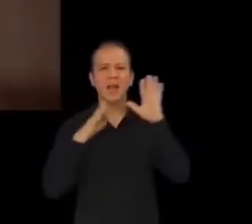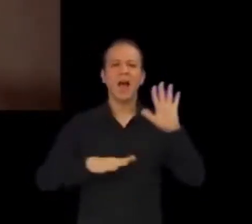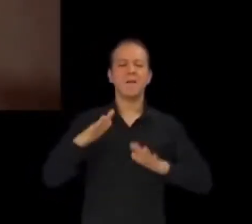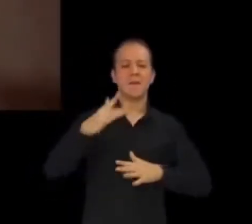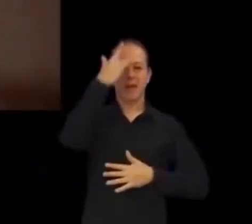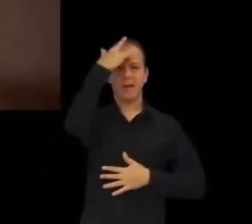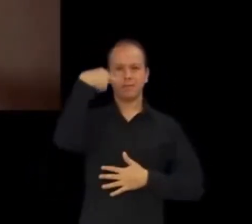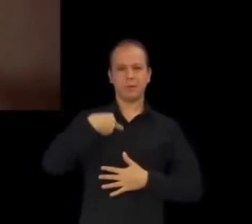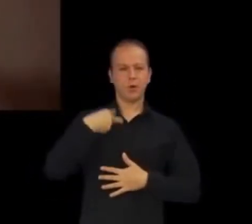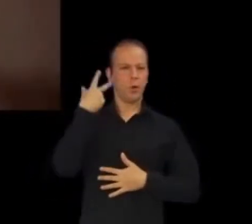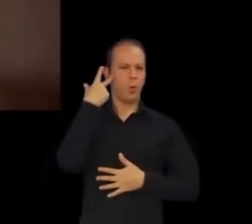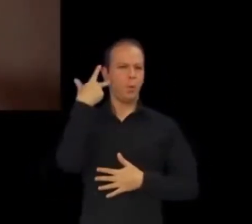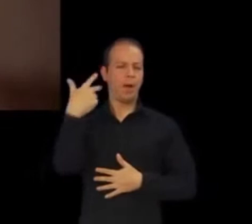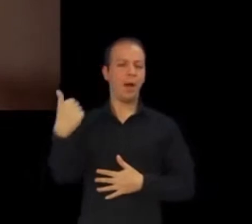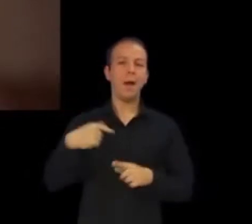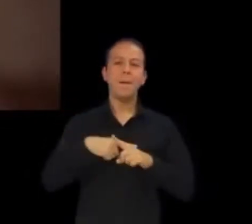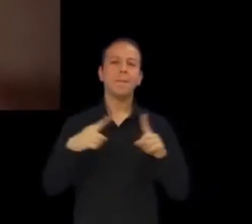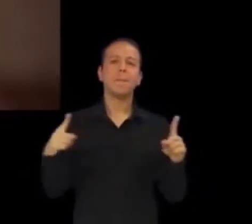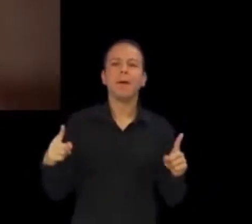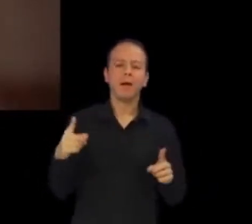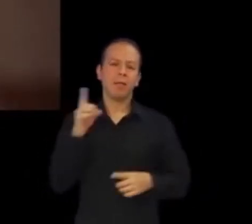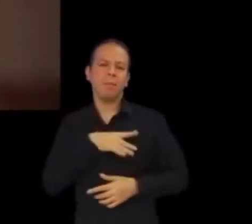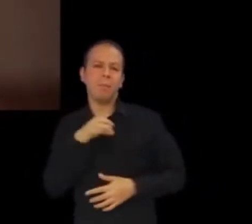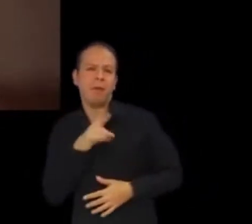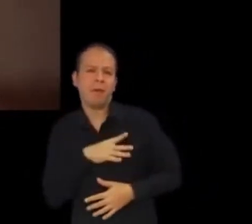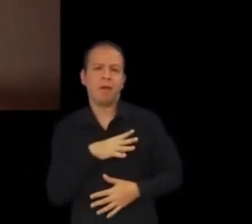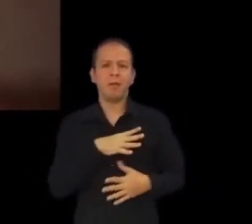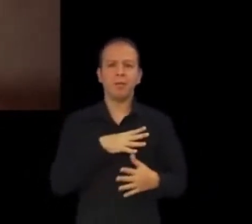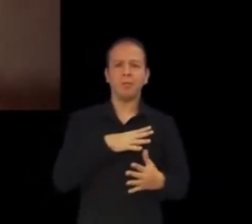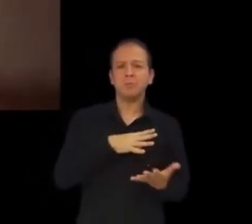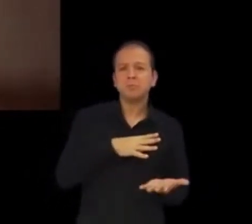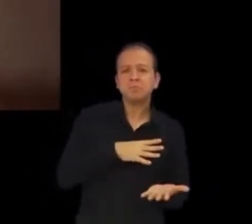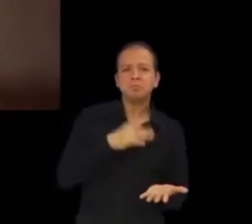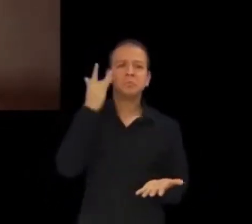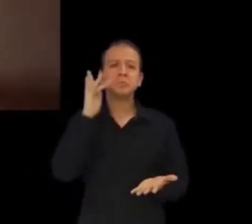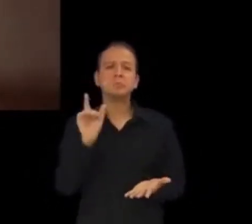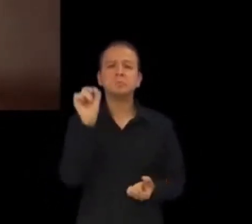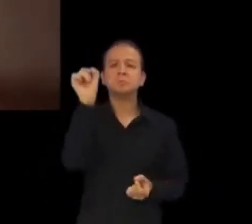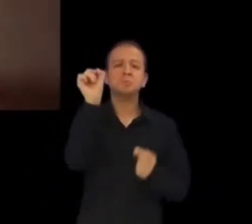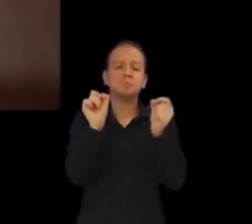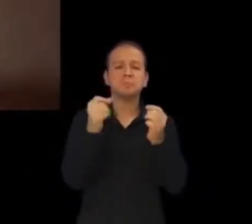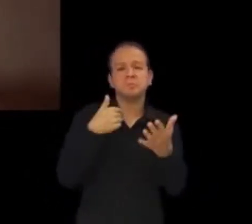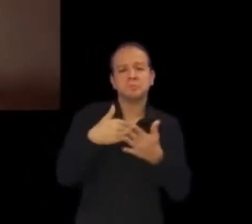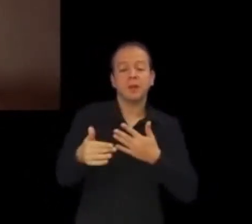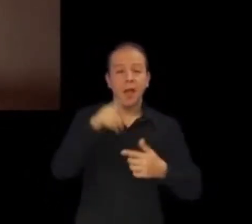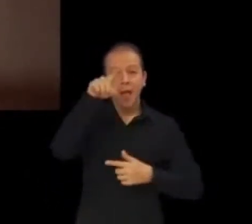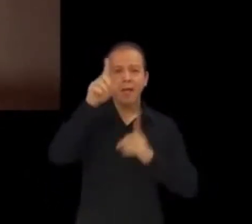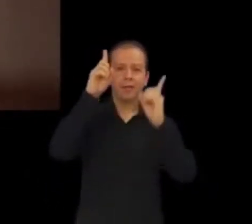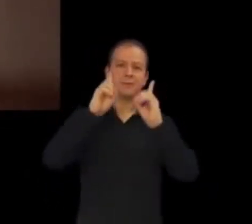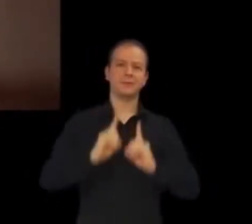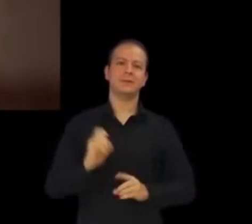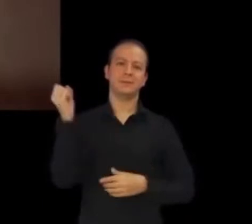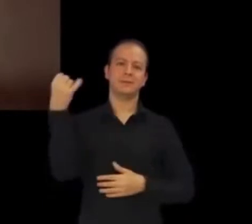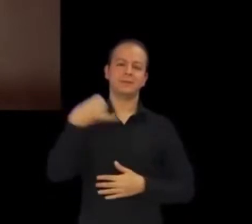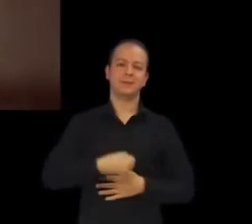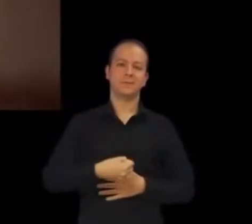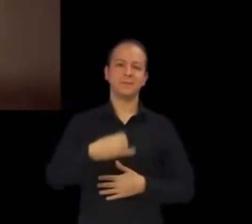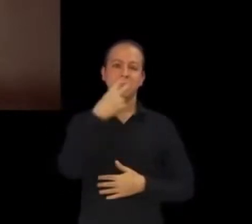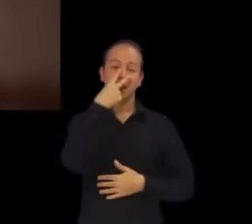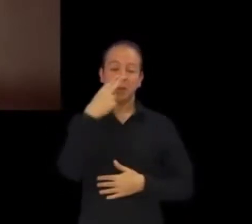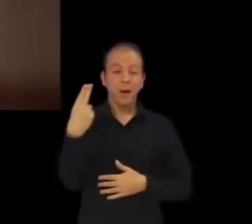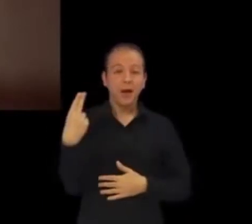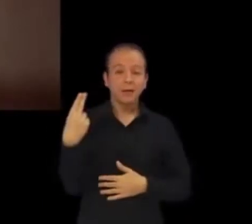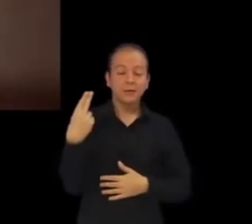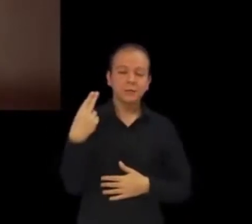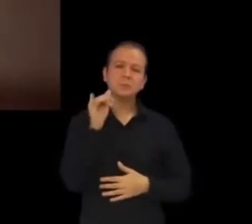que ela assim, aparentemente normal, mas ela, sei lá, ela tem medo de não sei o quê. Ela tem uma deficiência, entendeu?